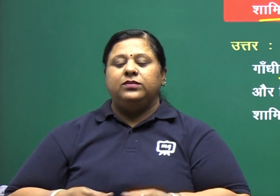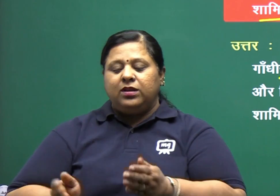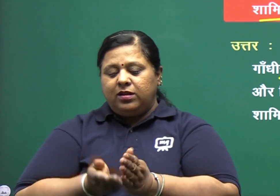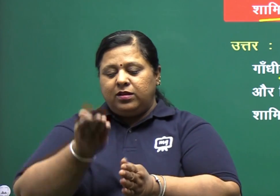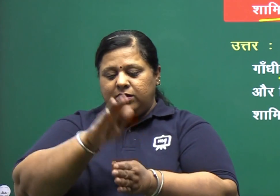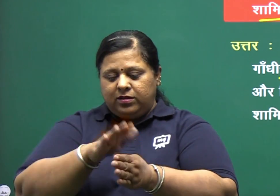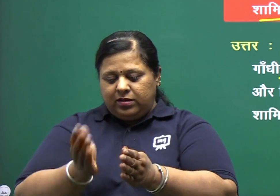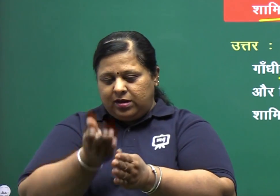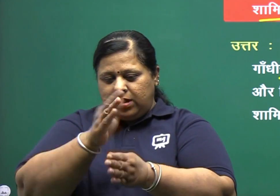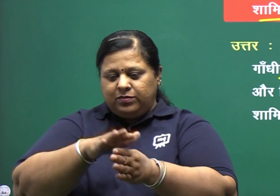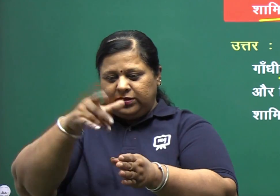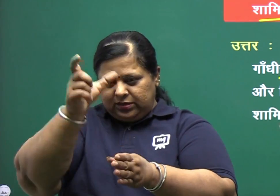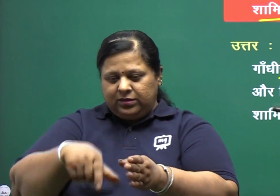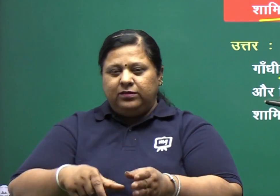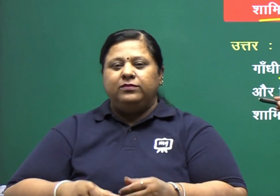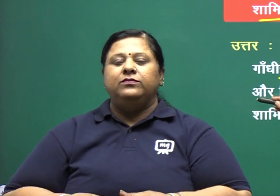राजमिस्त्री